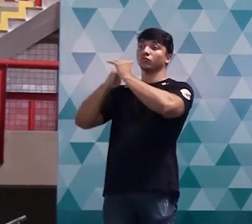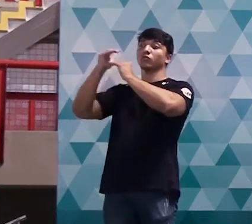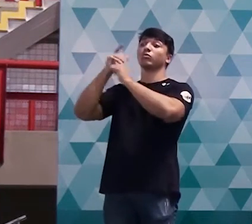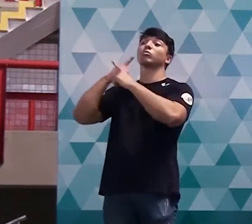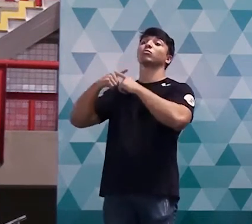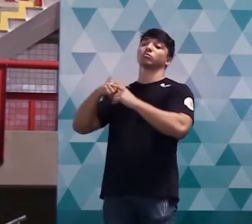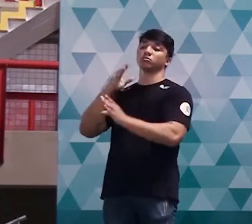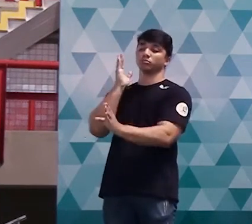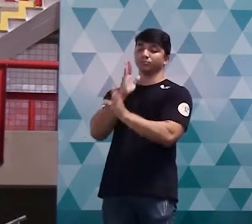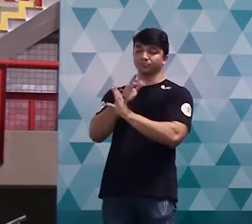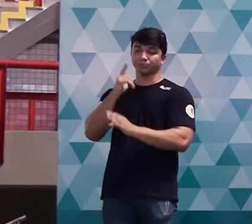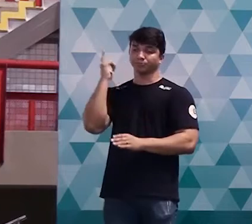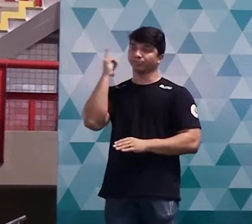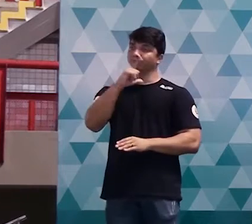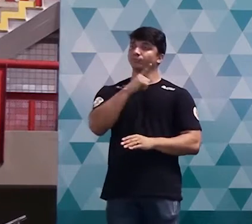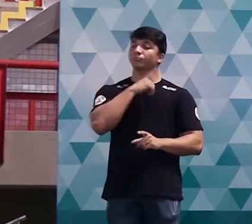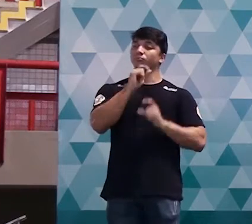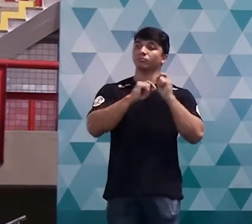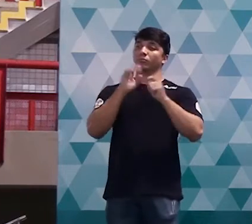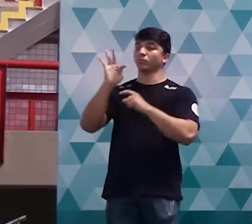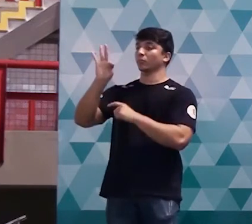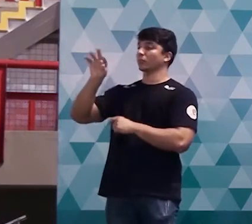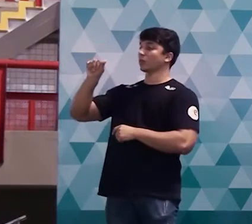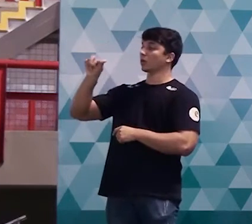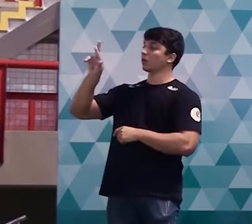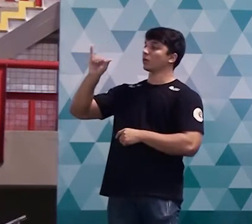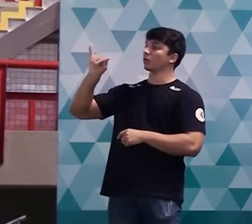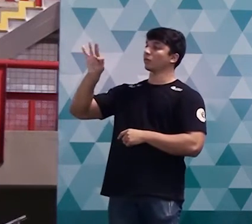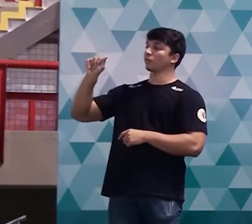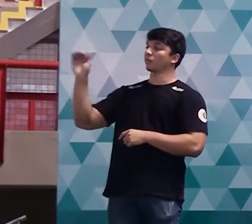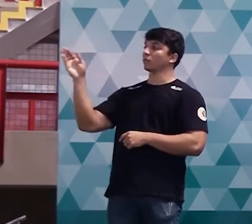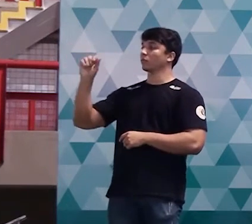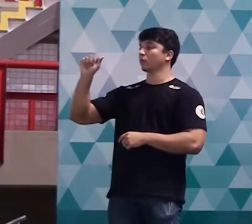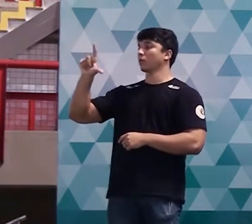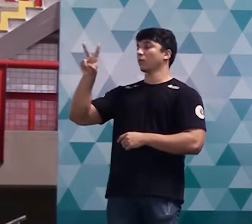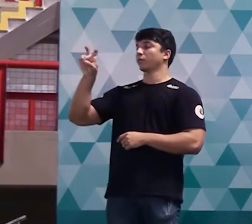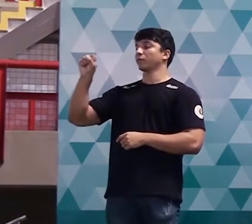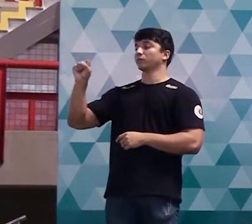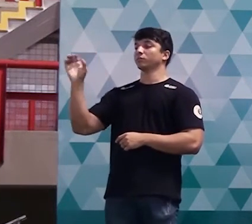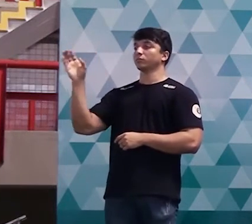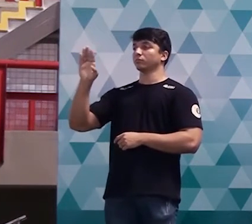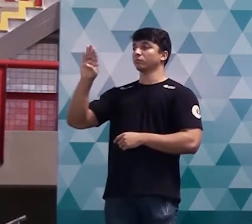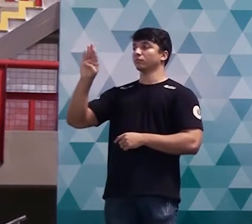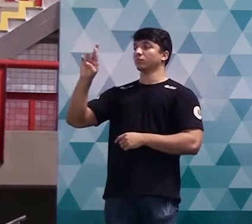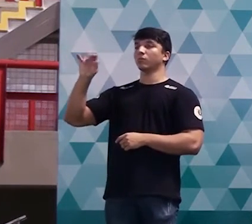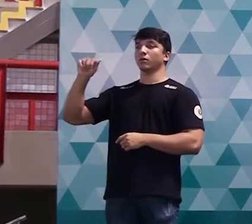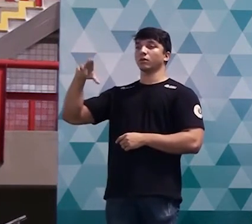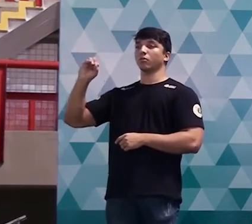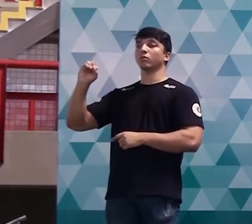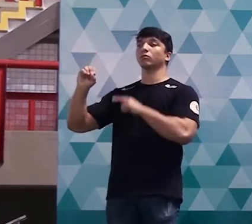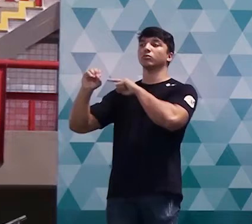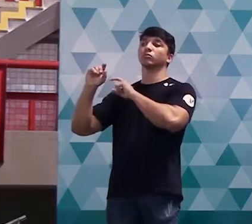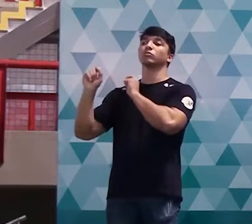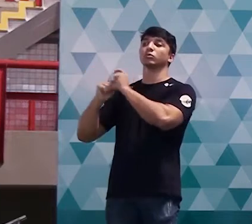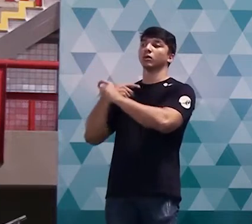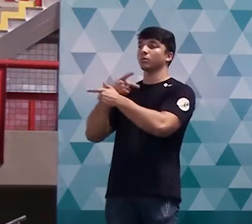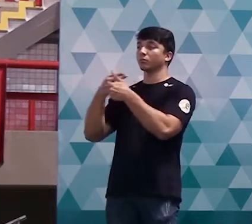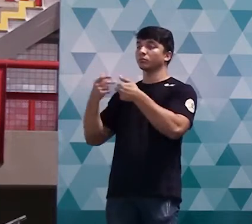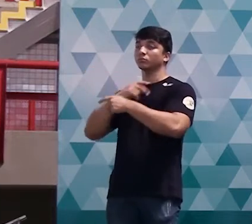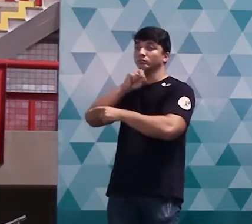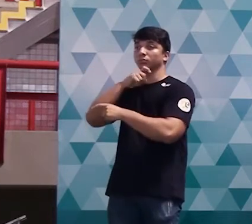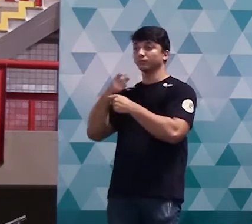porque nós acabamos aprovando a tarifa Alves Branco. A tarifa Alves Branco, ela vai estabelecer tarifas